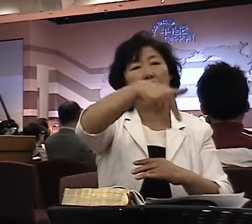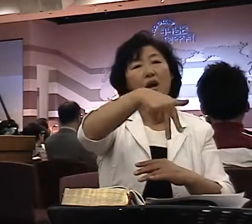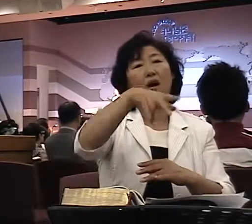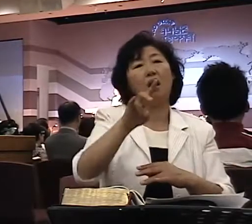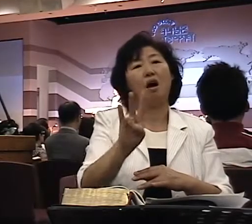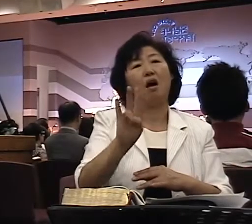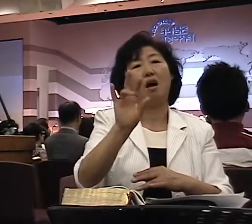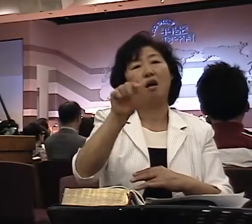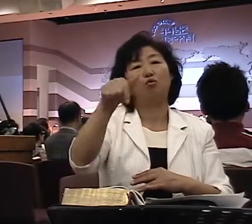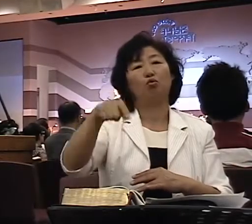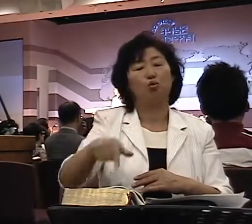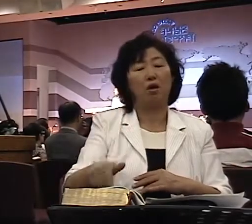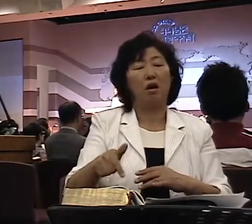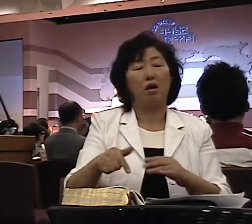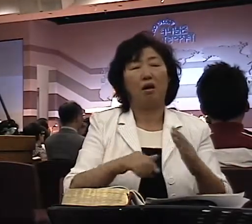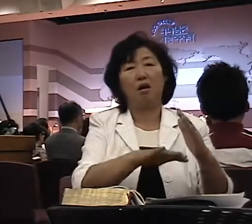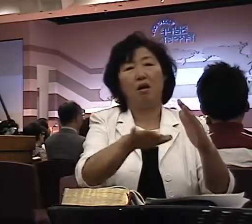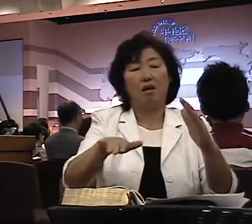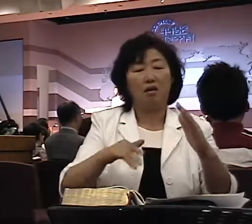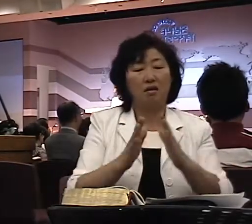썩어져서 무너지고 말더라고요.